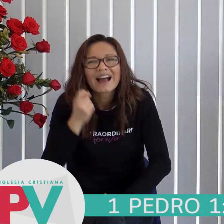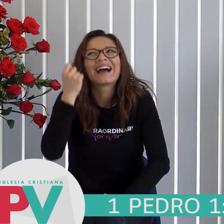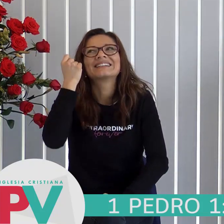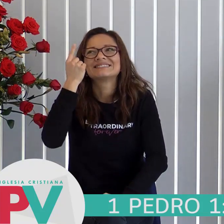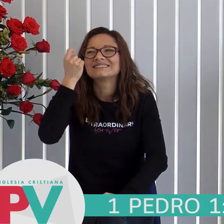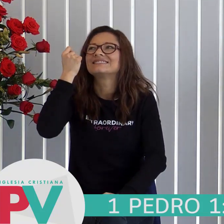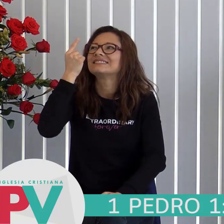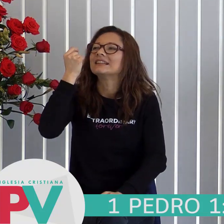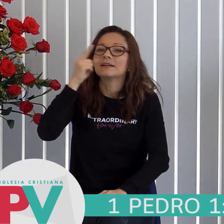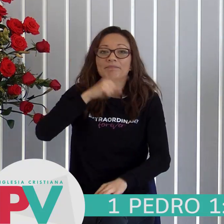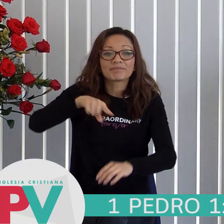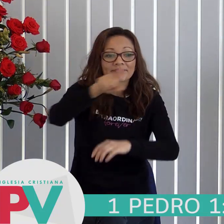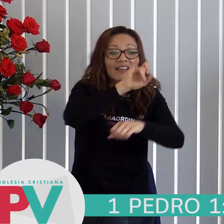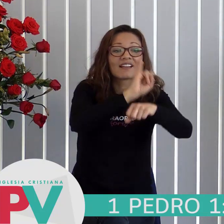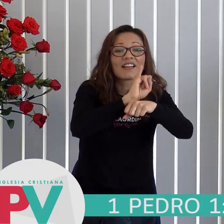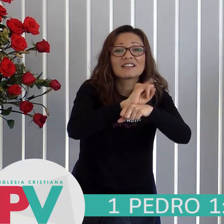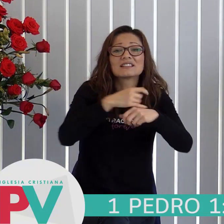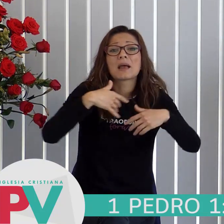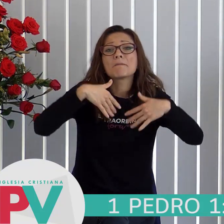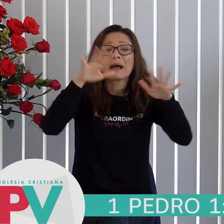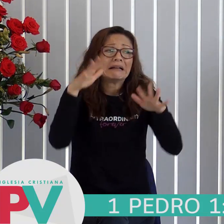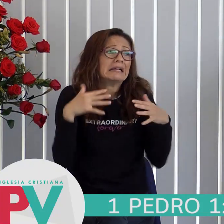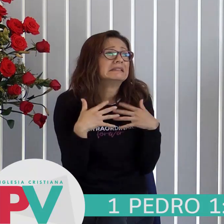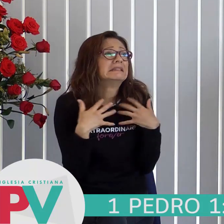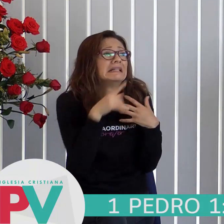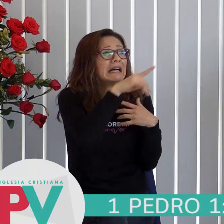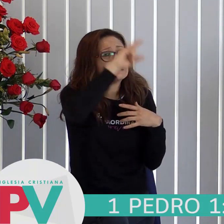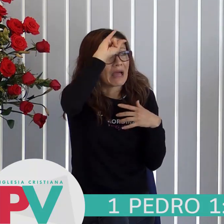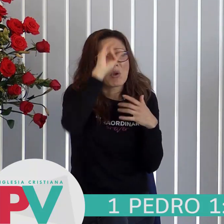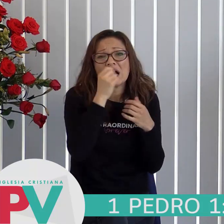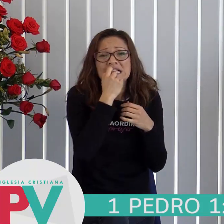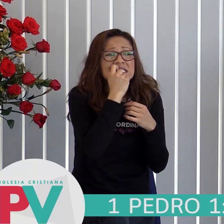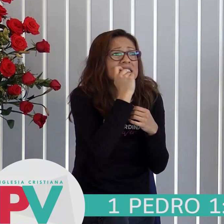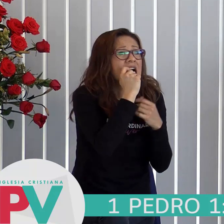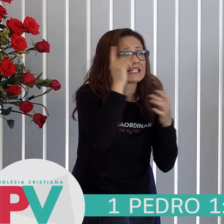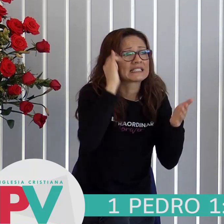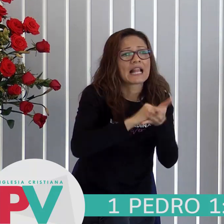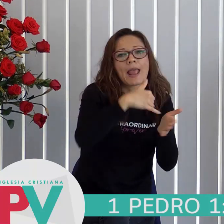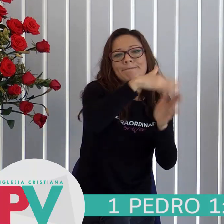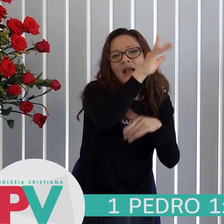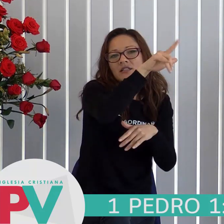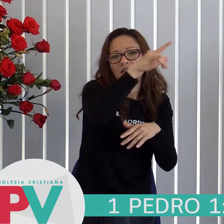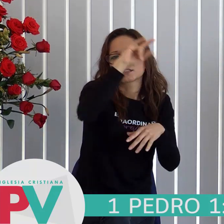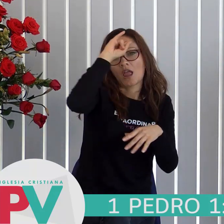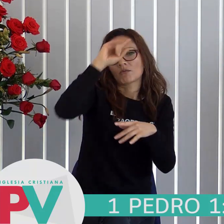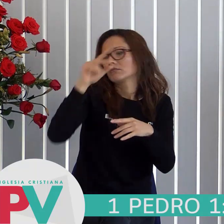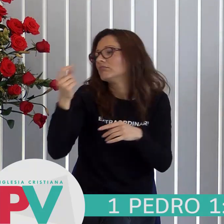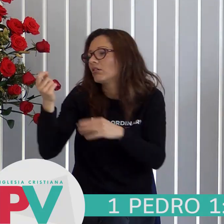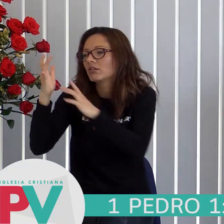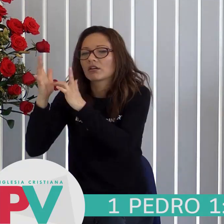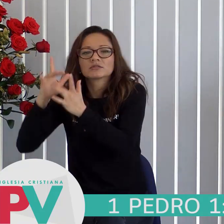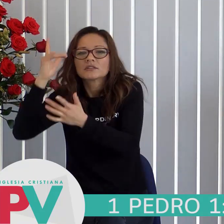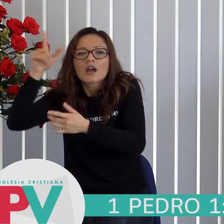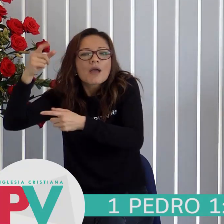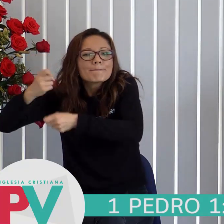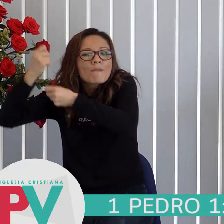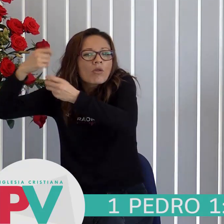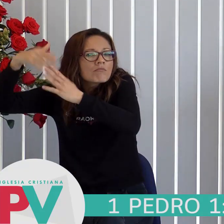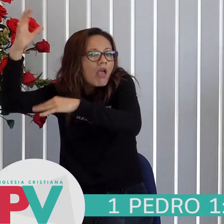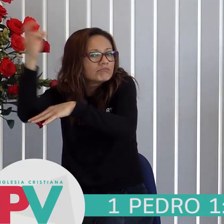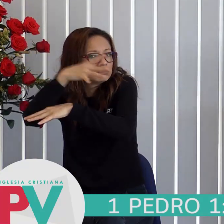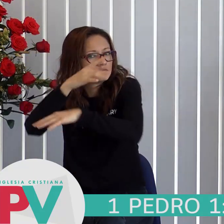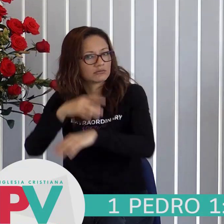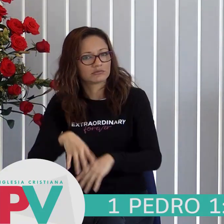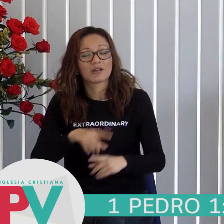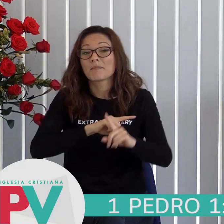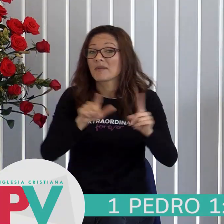¿Entiende por qué le digo yo que la iglesia cree más en Satanás que en Jesús? Porque la iglesia está atemorizada.